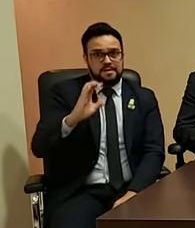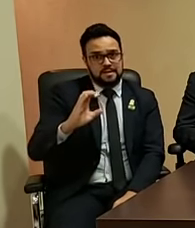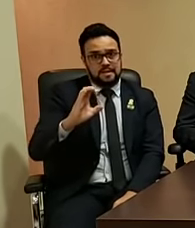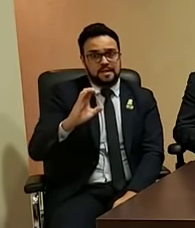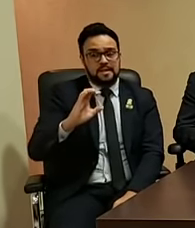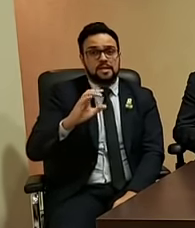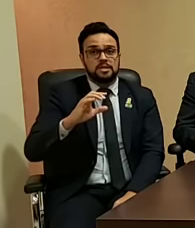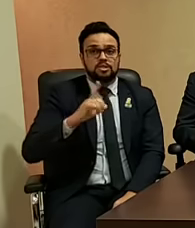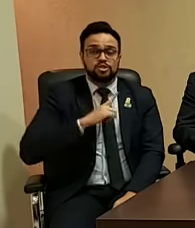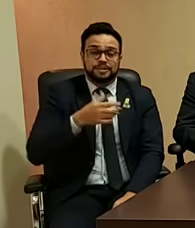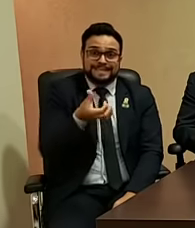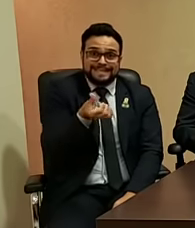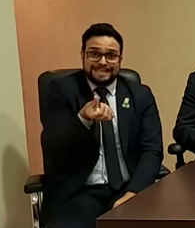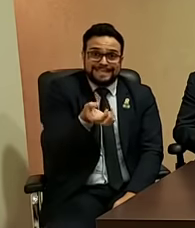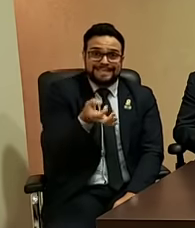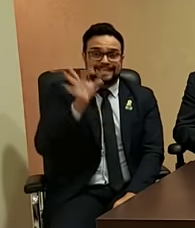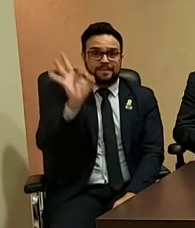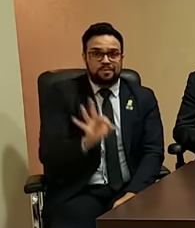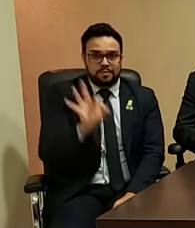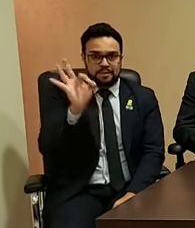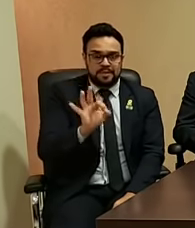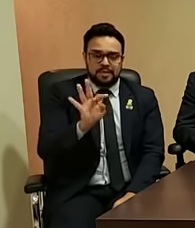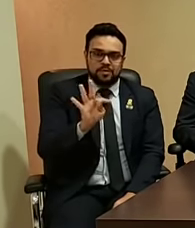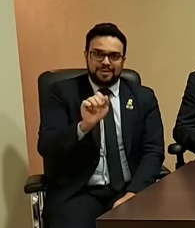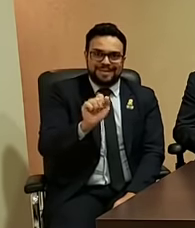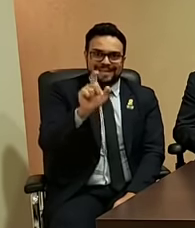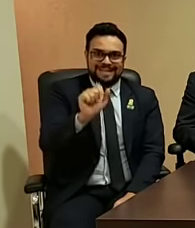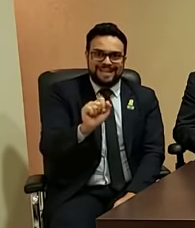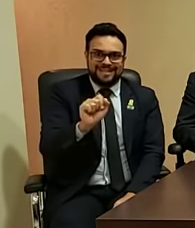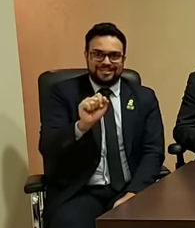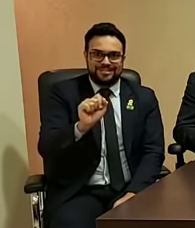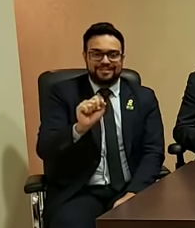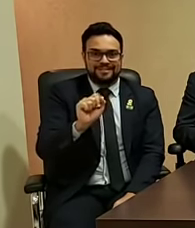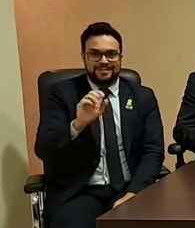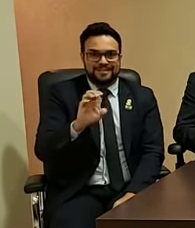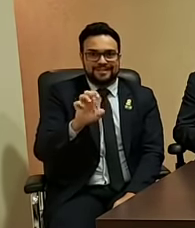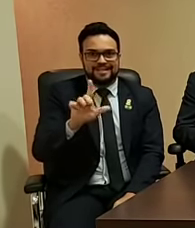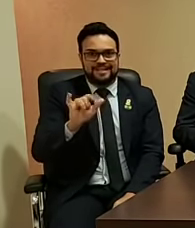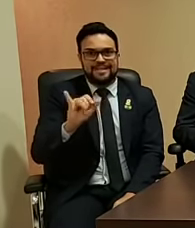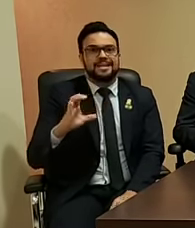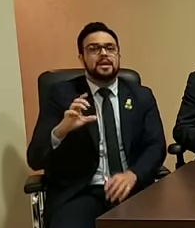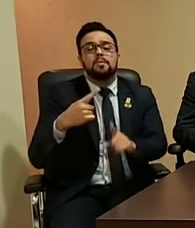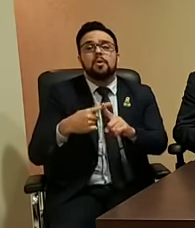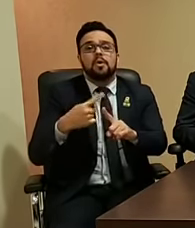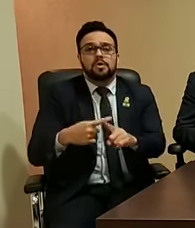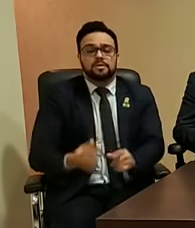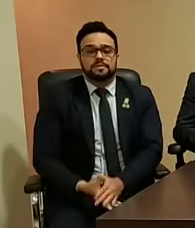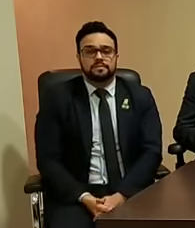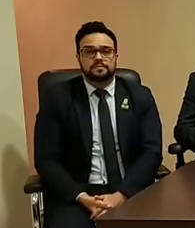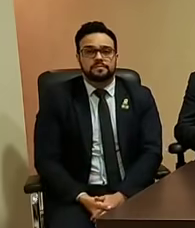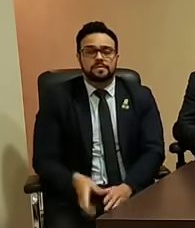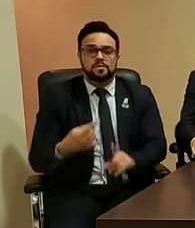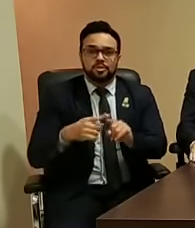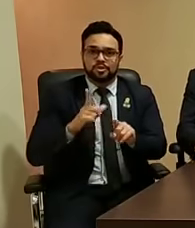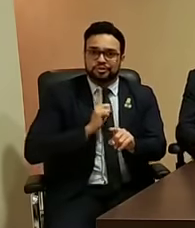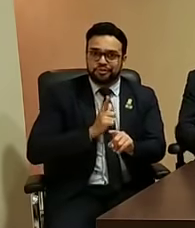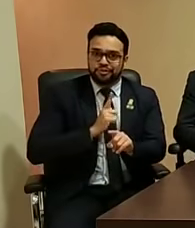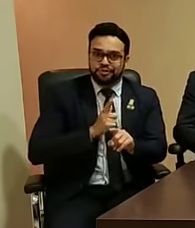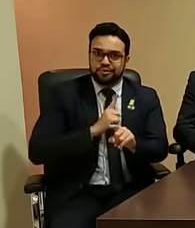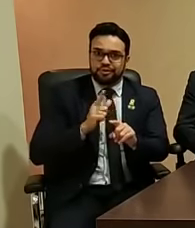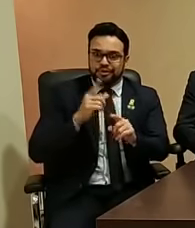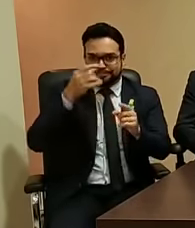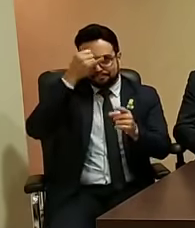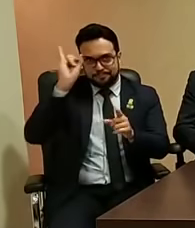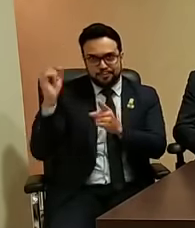batendo a casa dos 60% a taxa Selic, próxima a 60%. Por que isso daí? Tinha como remédio para